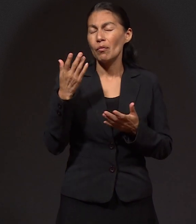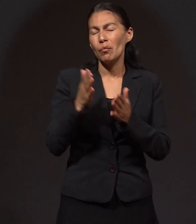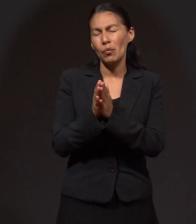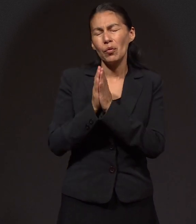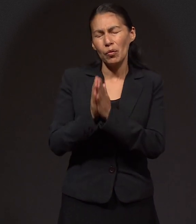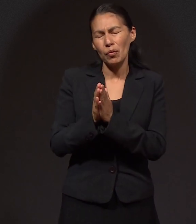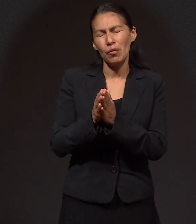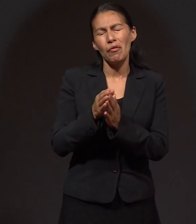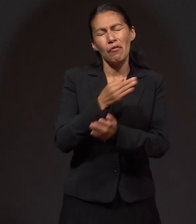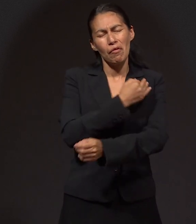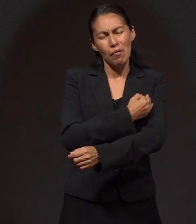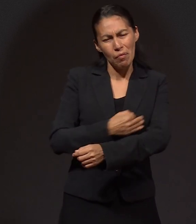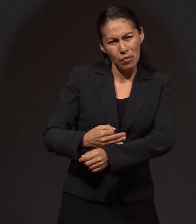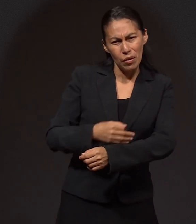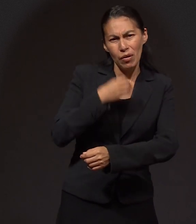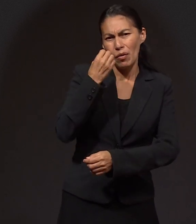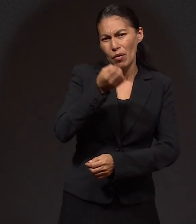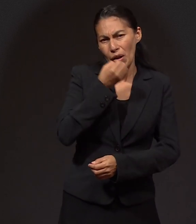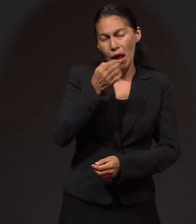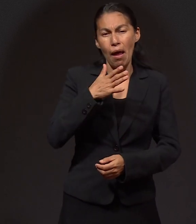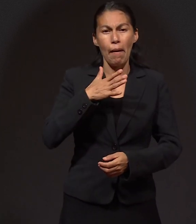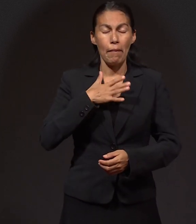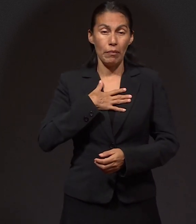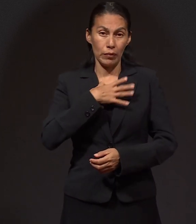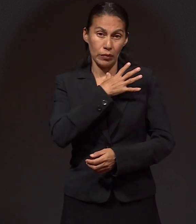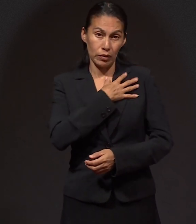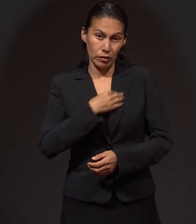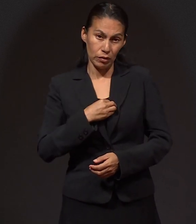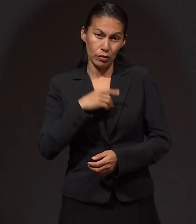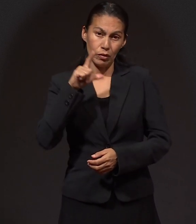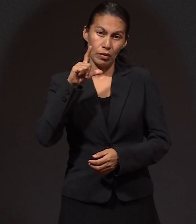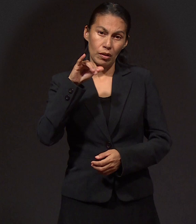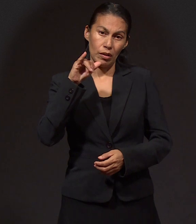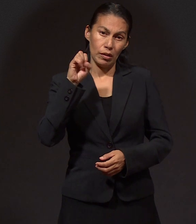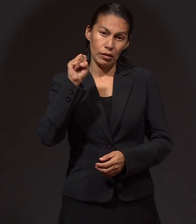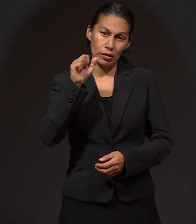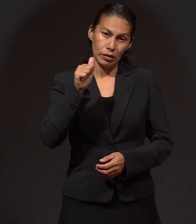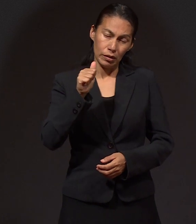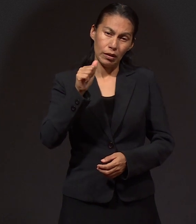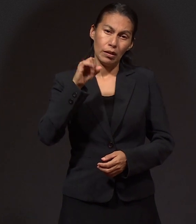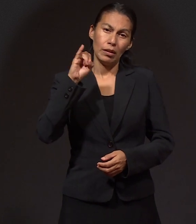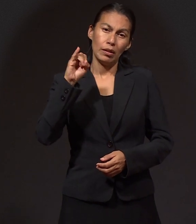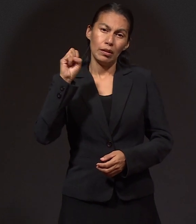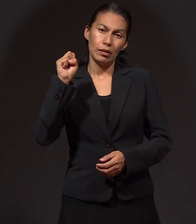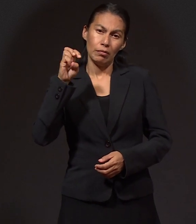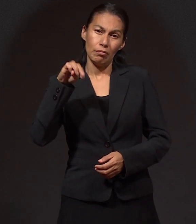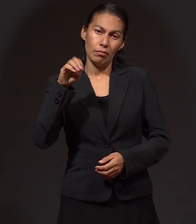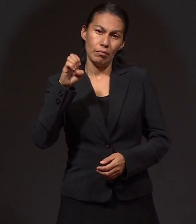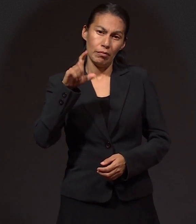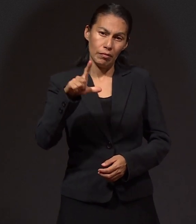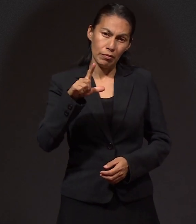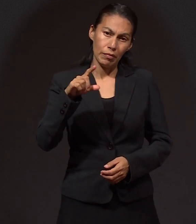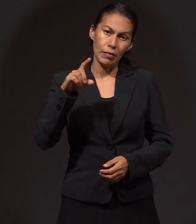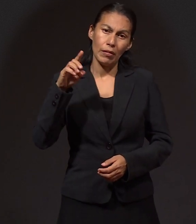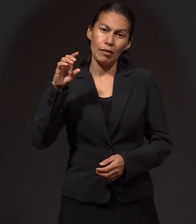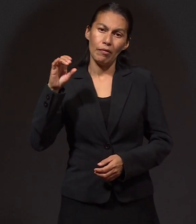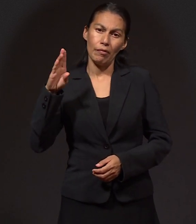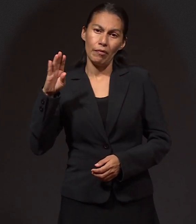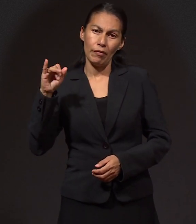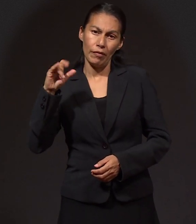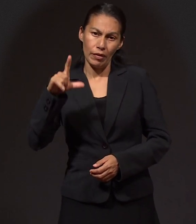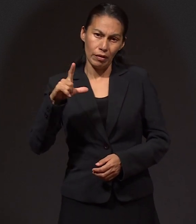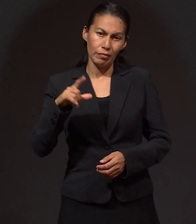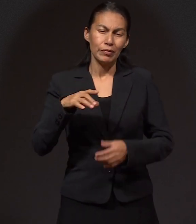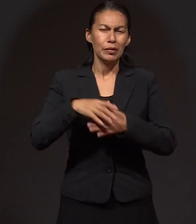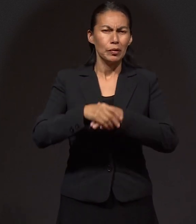Tousaint, favor de orar por mi familia, especialmente por mis hijos, Lisa,